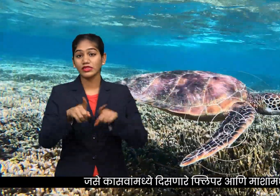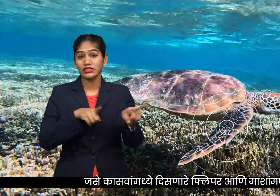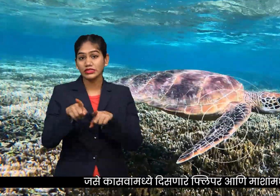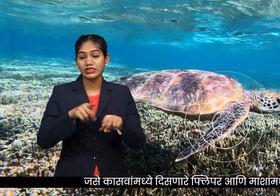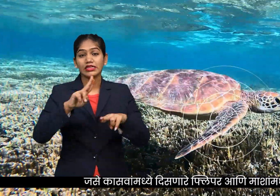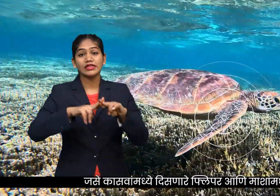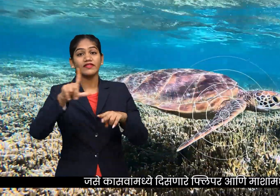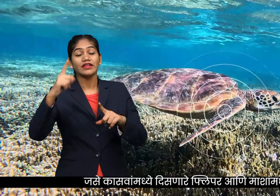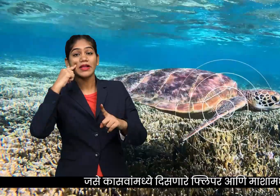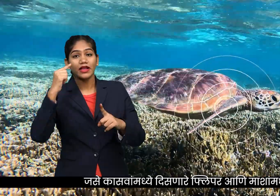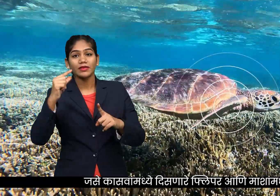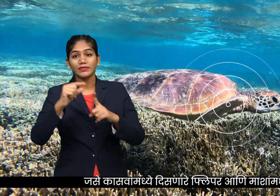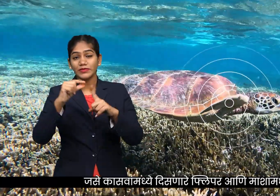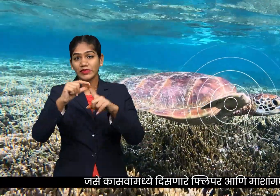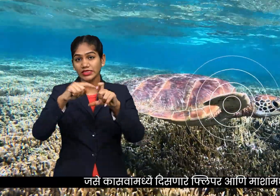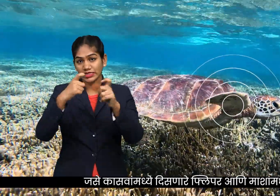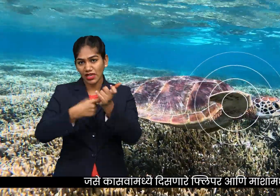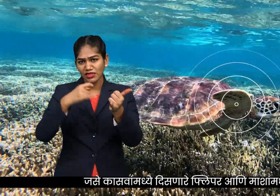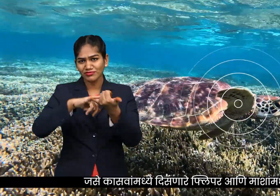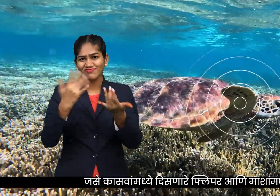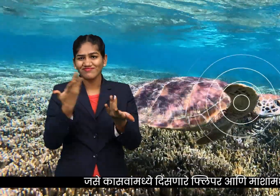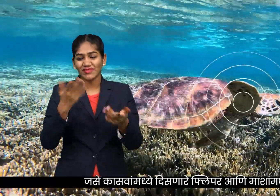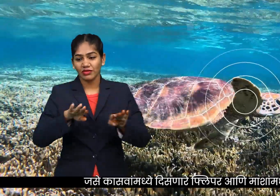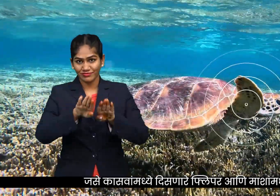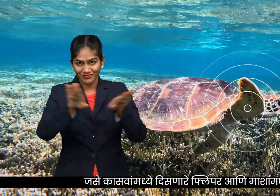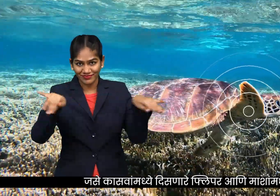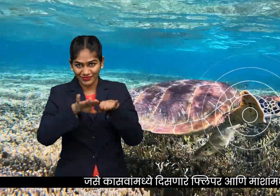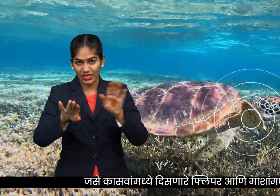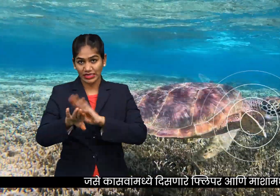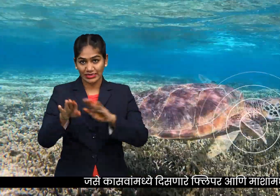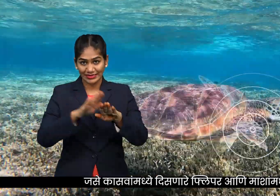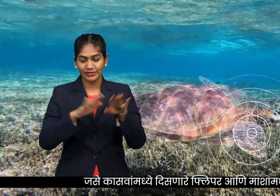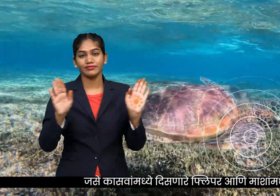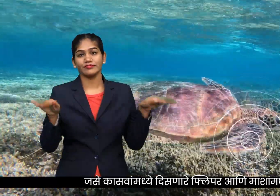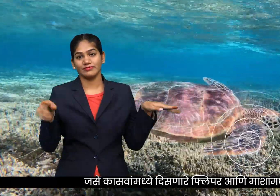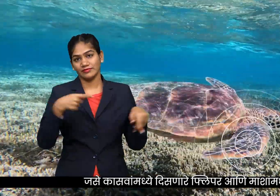जसे कासवामध्ये दिसणारे फ्लिपर आणि